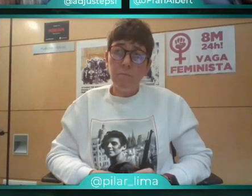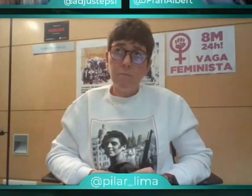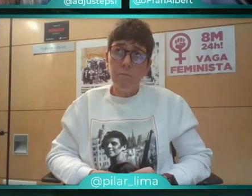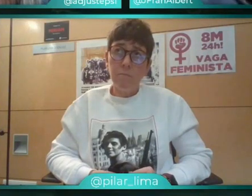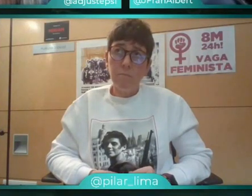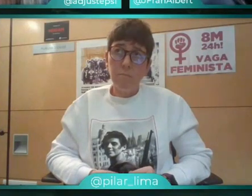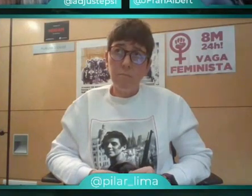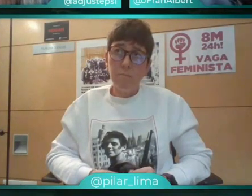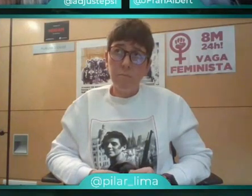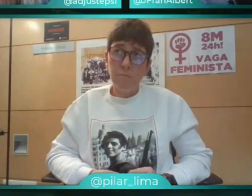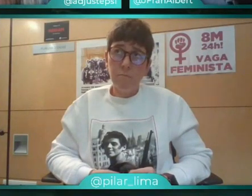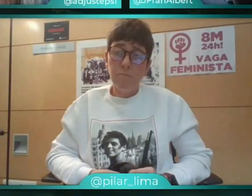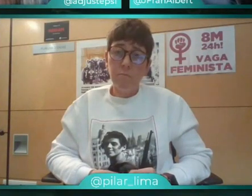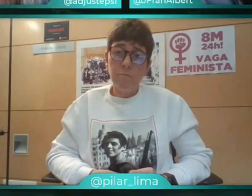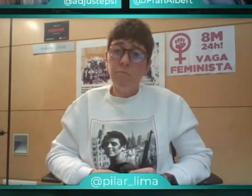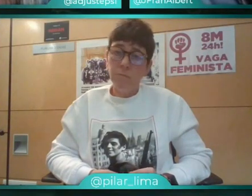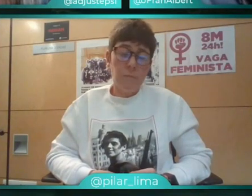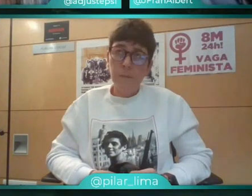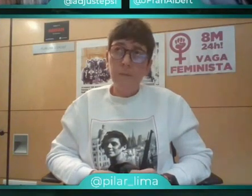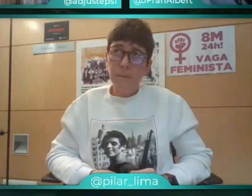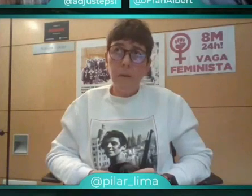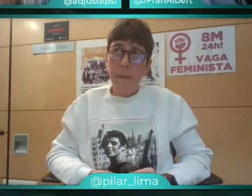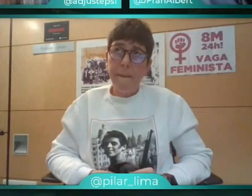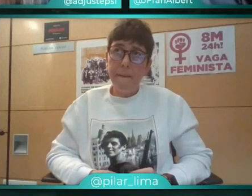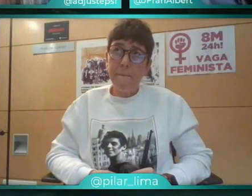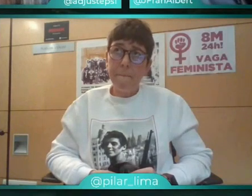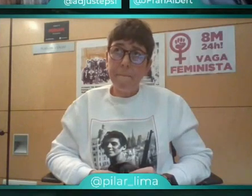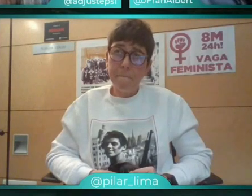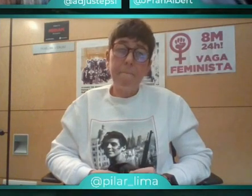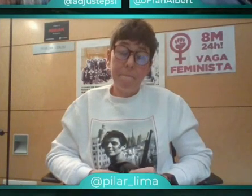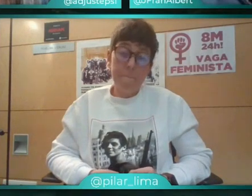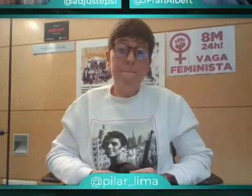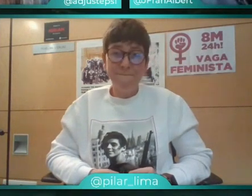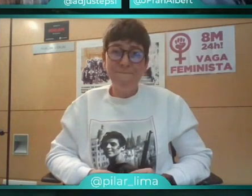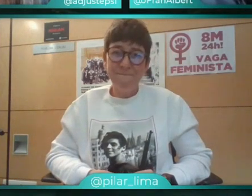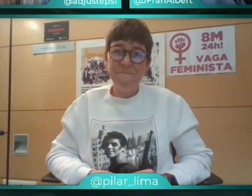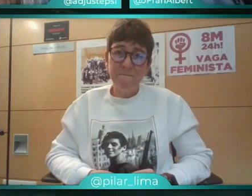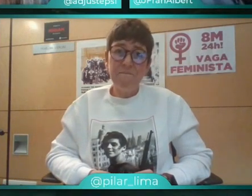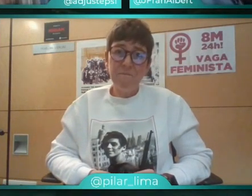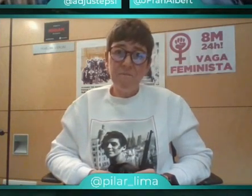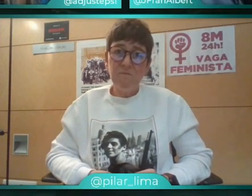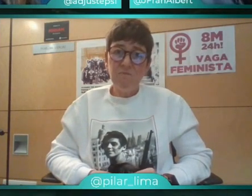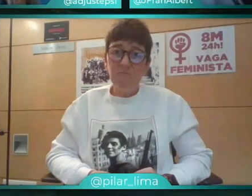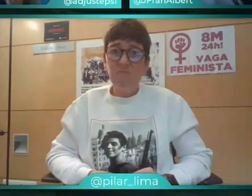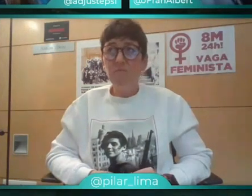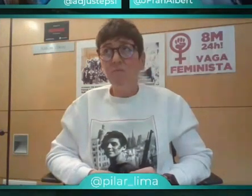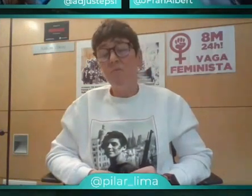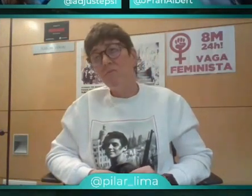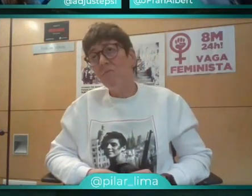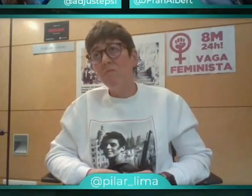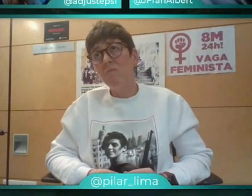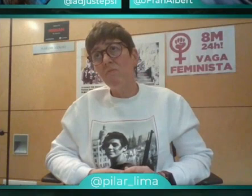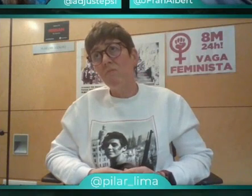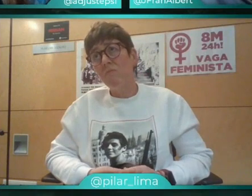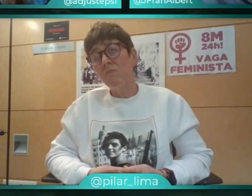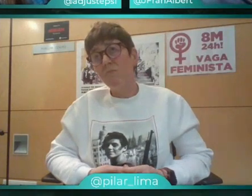único caso no yo creo que la mayoría de mujeres que están en política y en especial Yo diría bastante las mujeres de